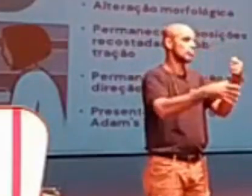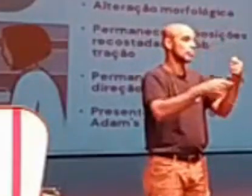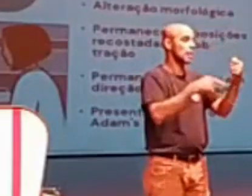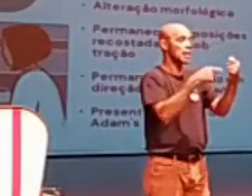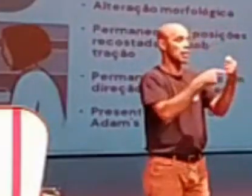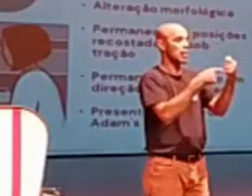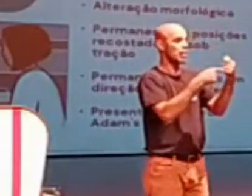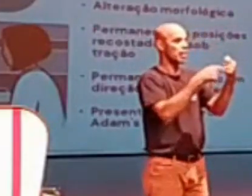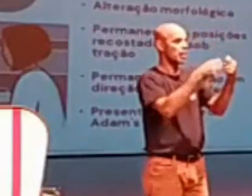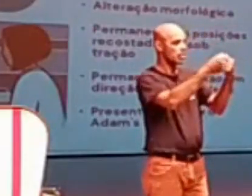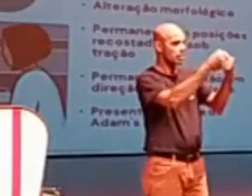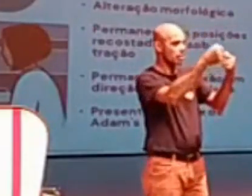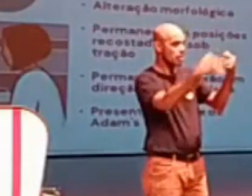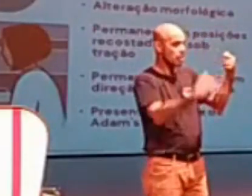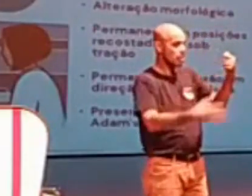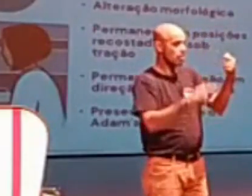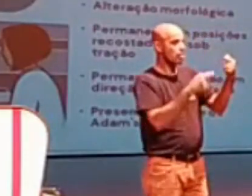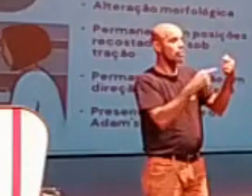algumas características,